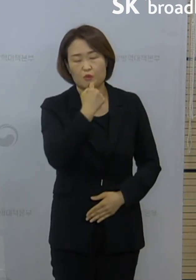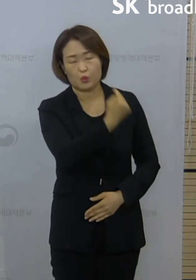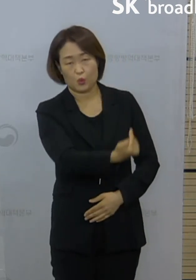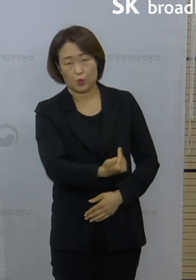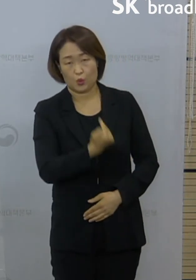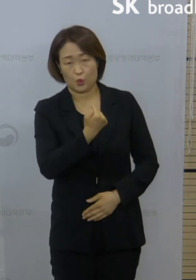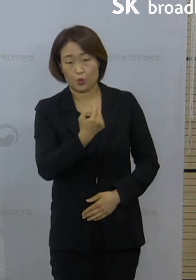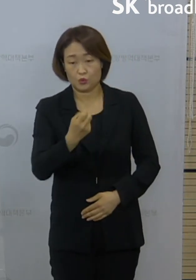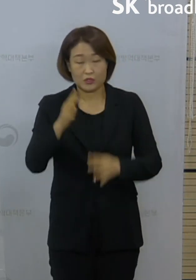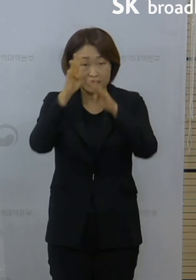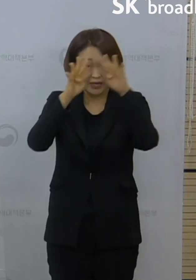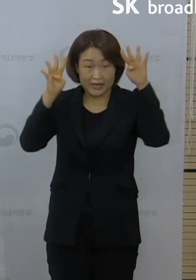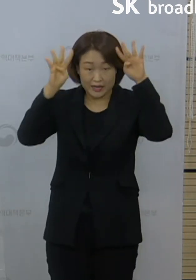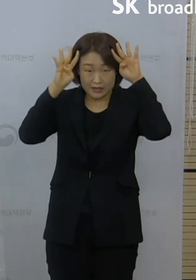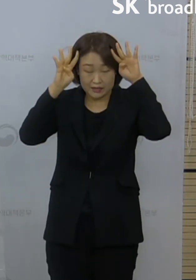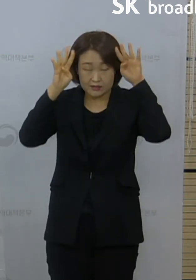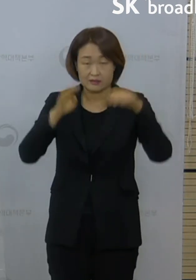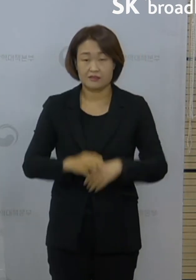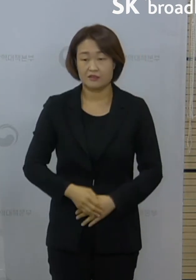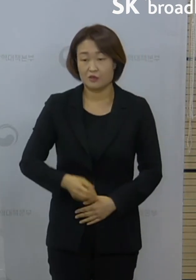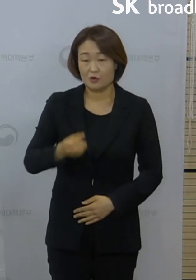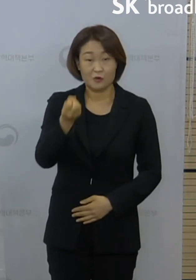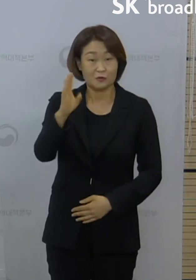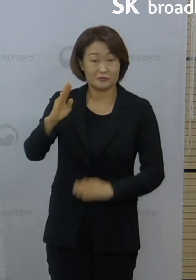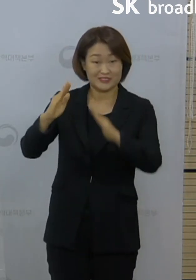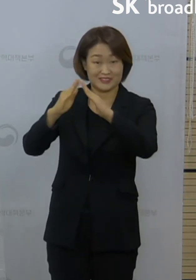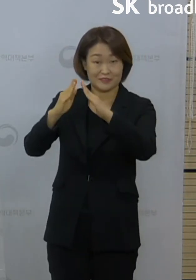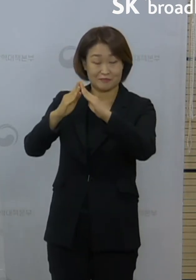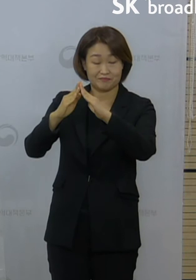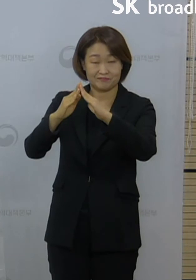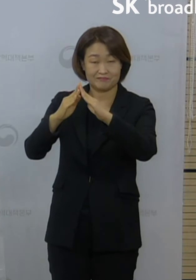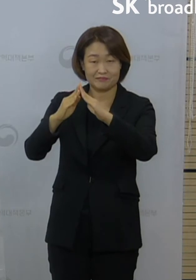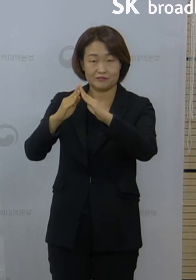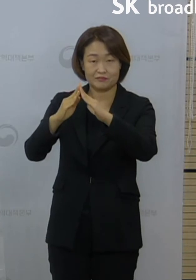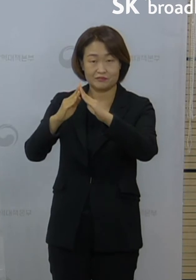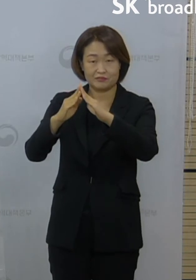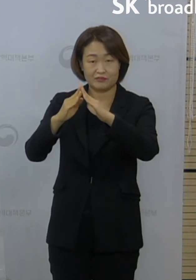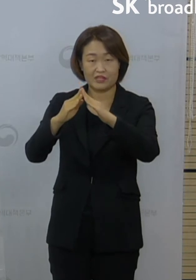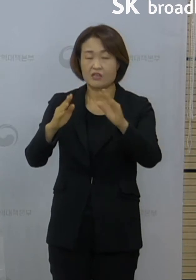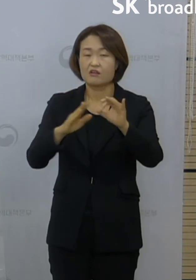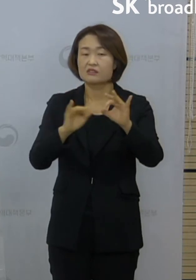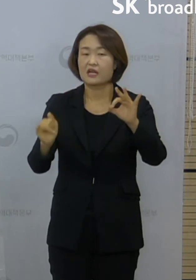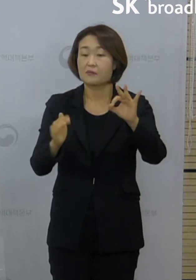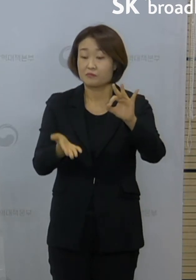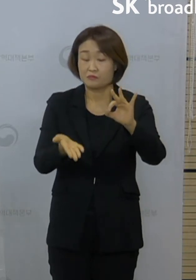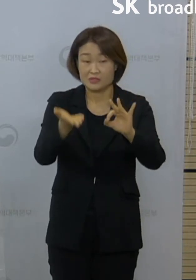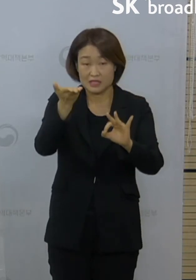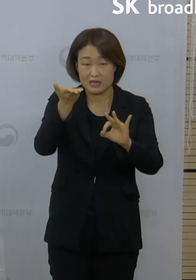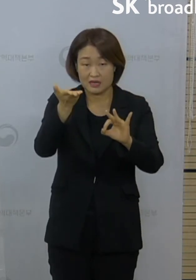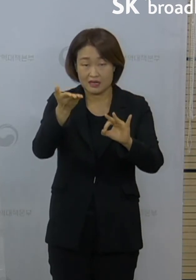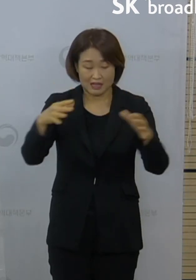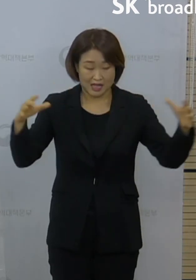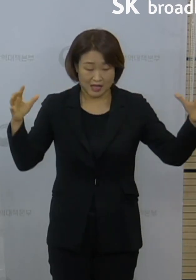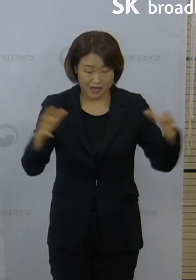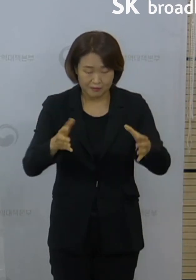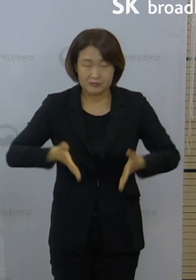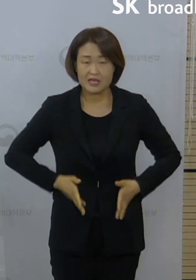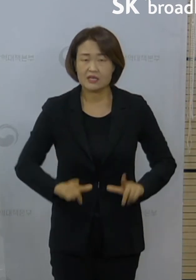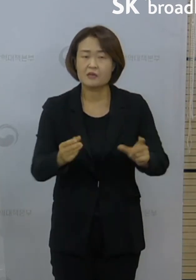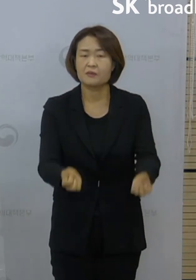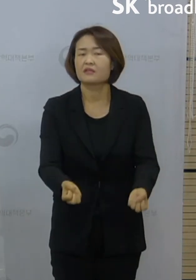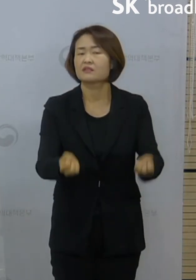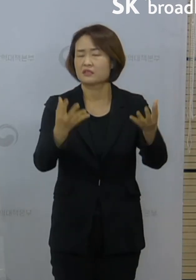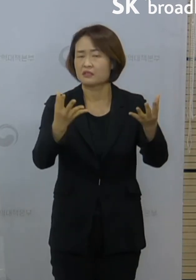그리고 대학 그리고 코프 집 등에서 10명 이상을 인원이 생일 파티를 진행하는 사례가